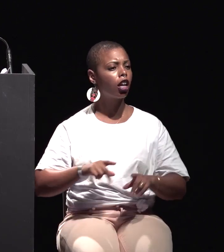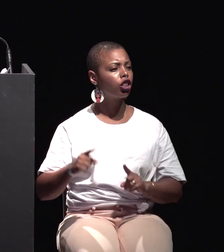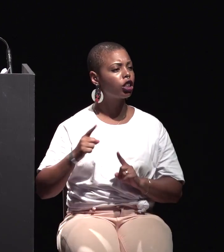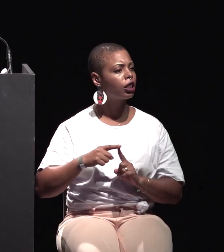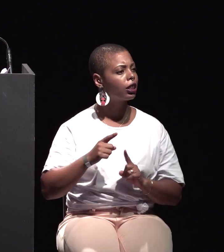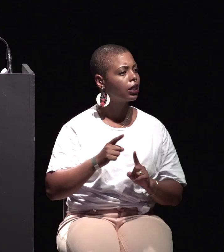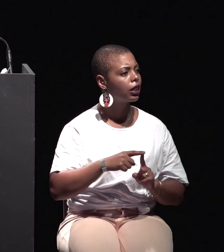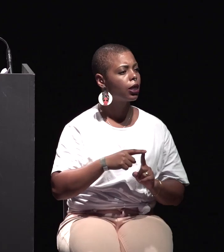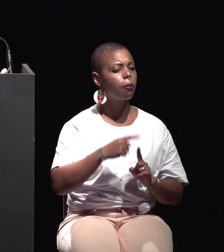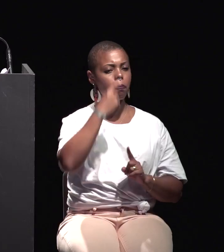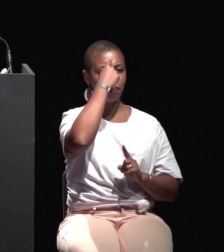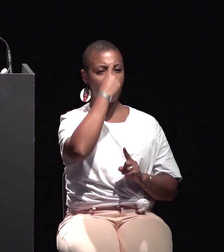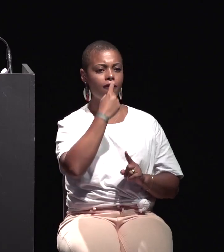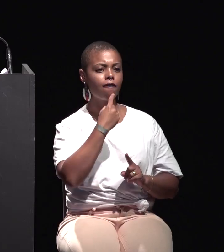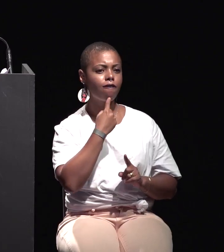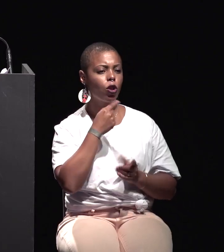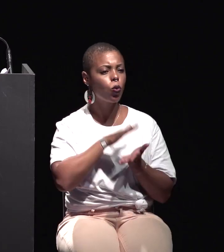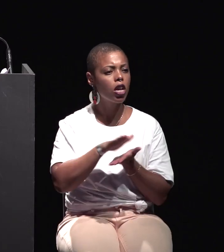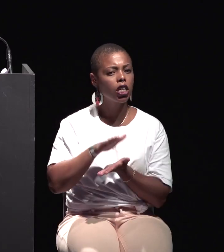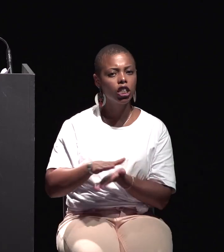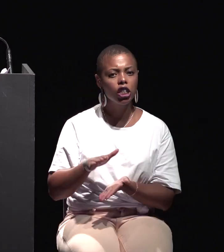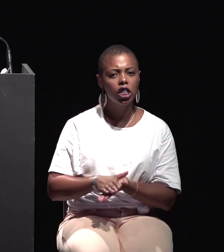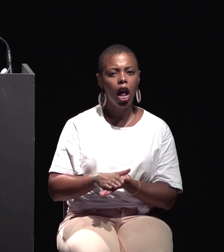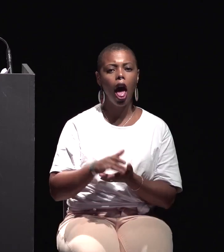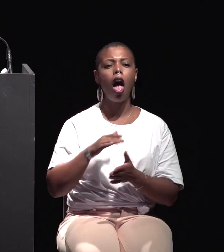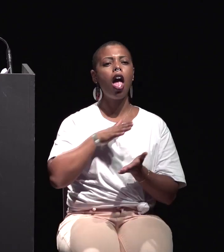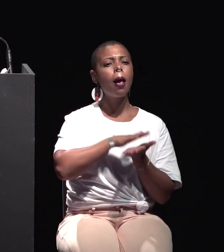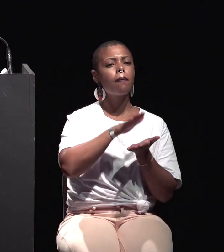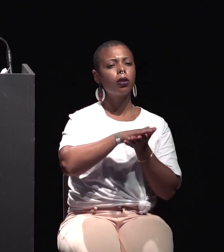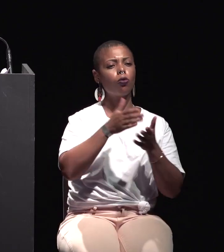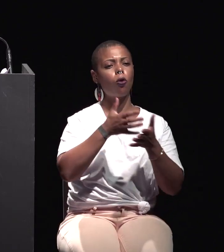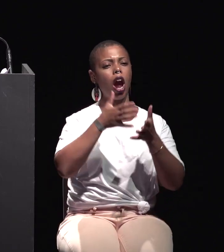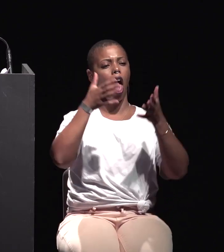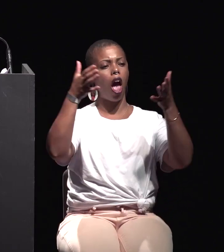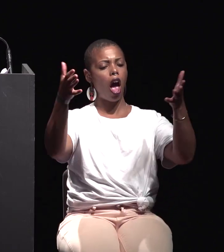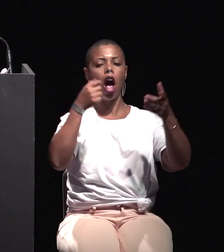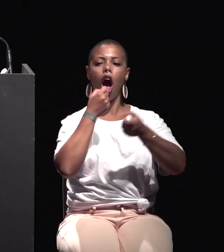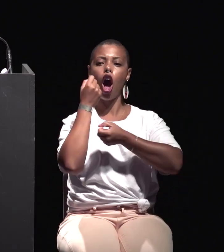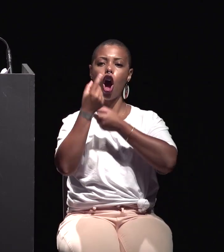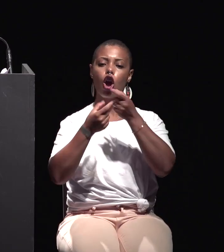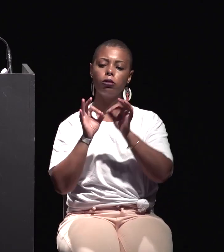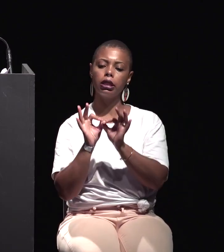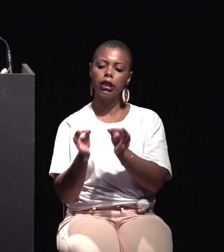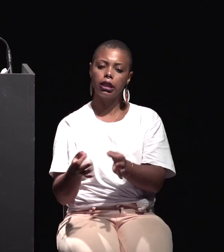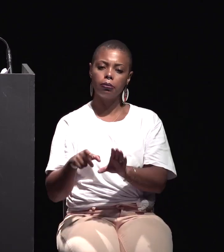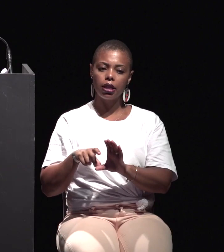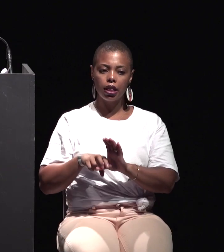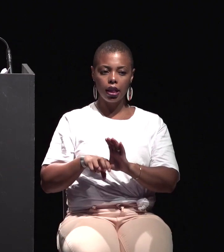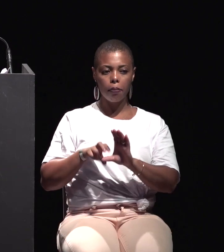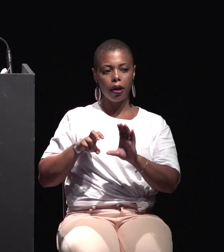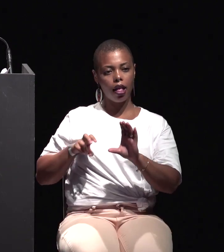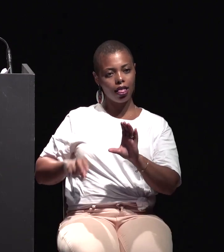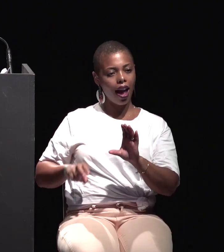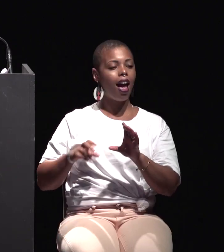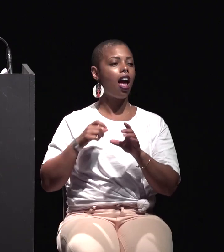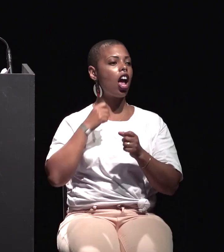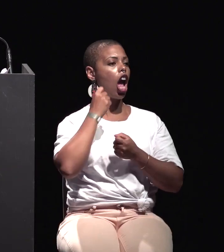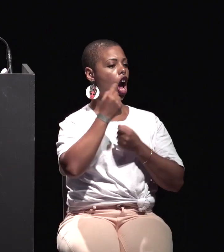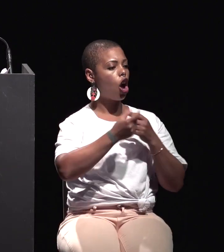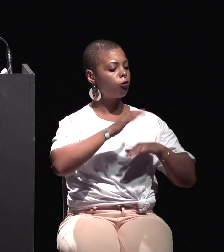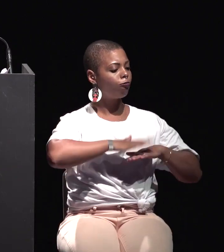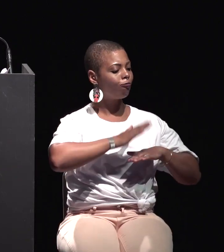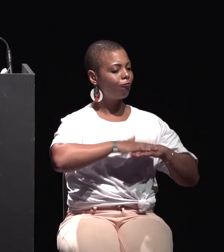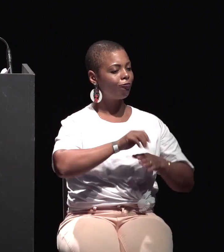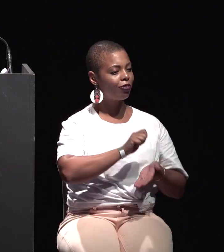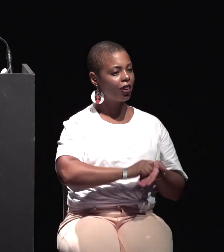perfis de editoras, desde mega editoras a editoras independentes, editoras